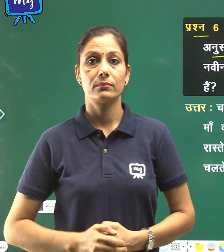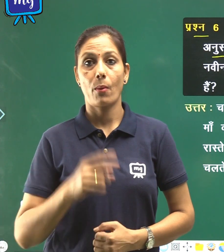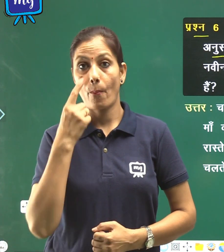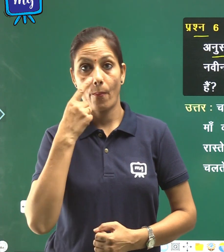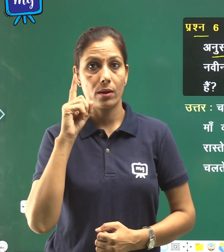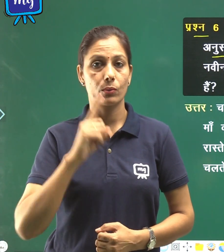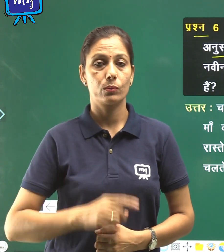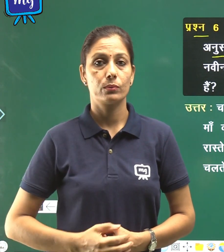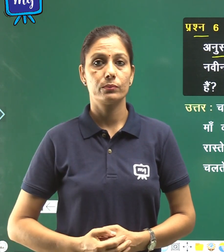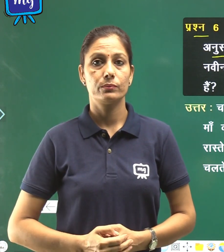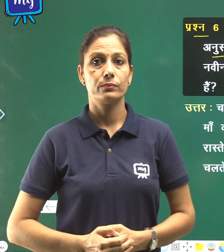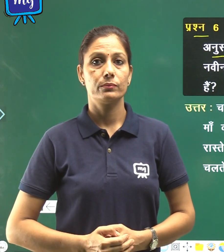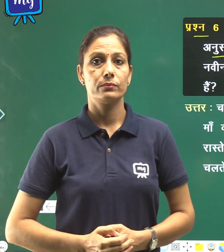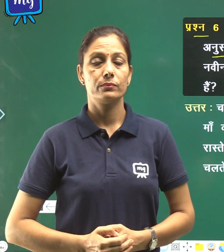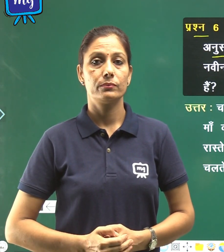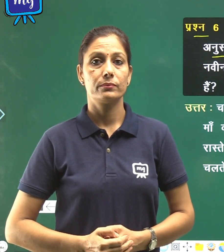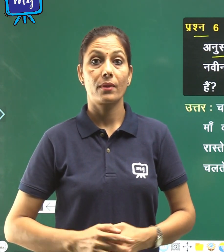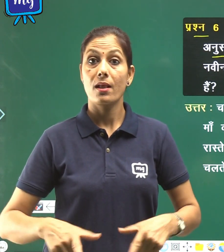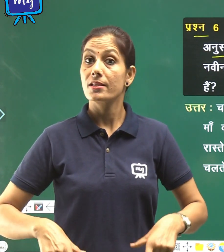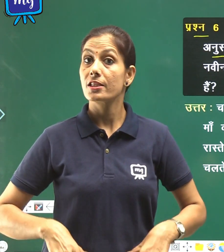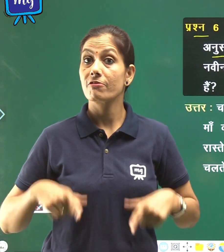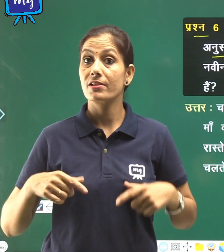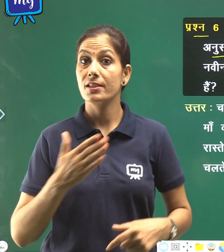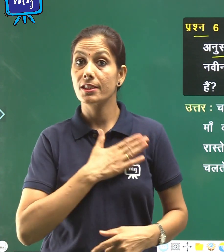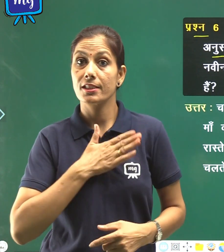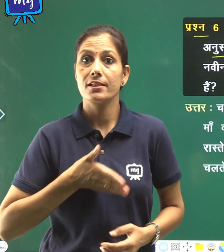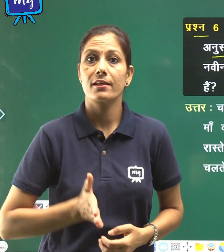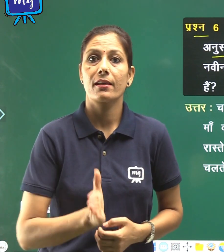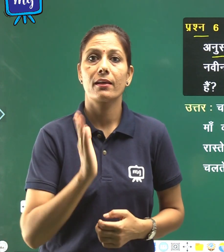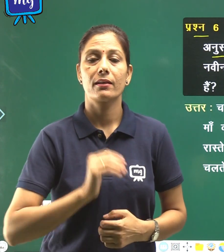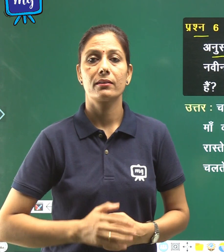मां को जीवन जीने के